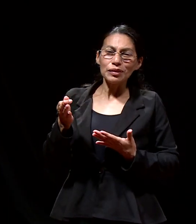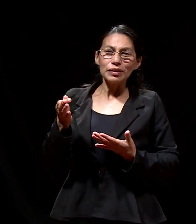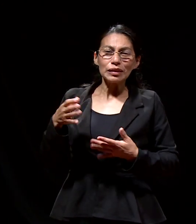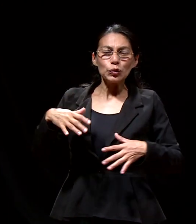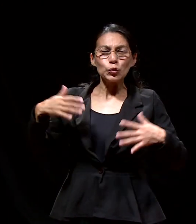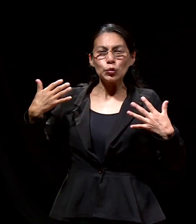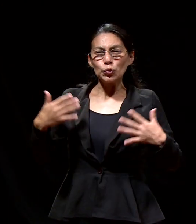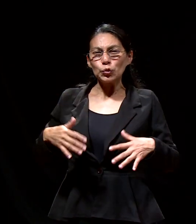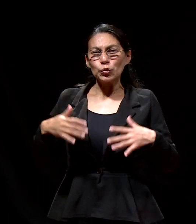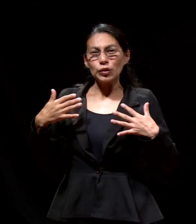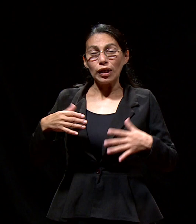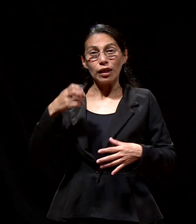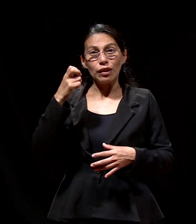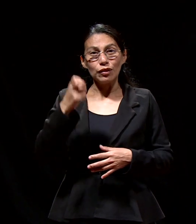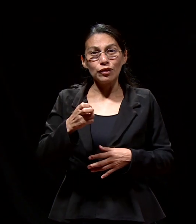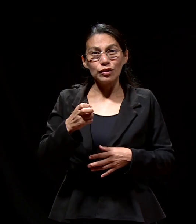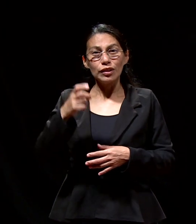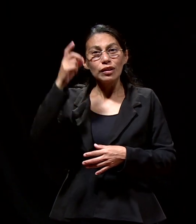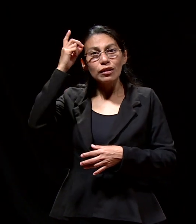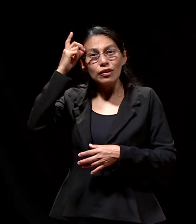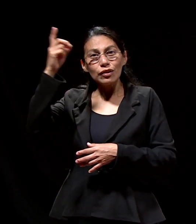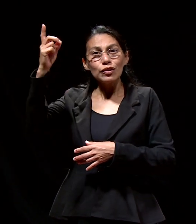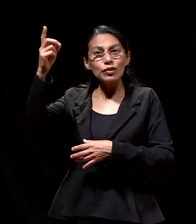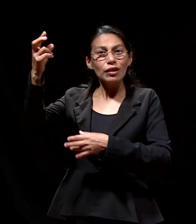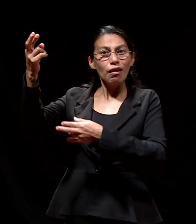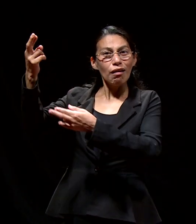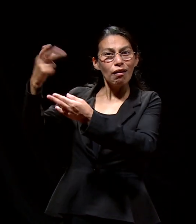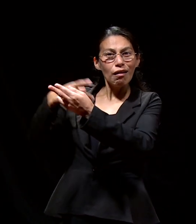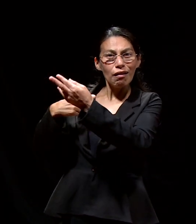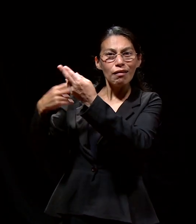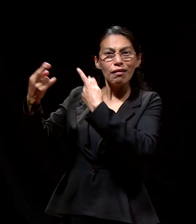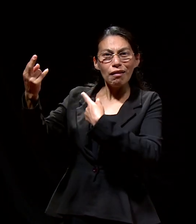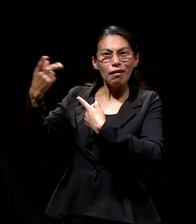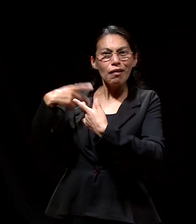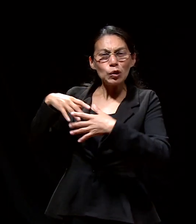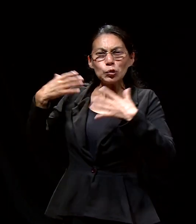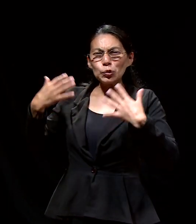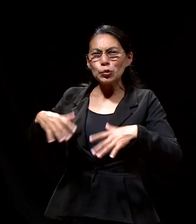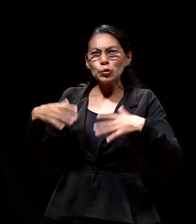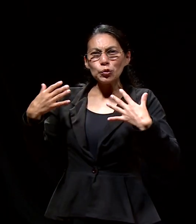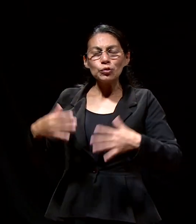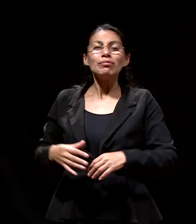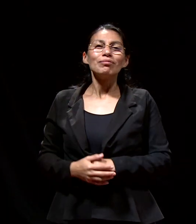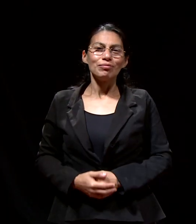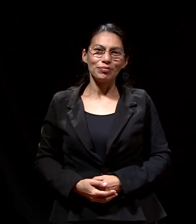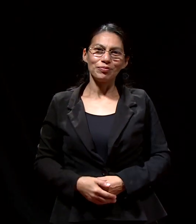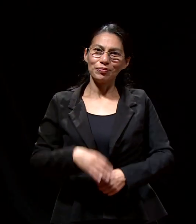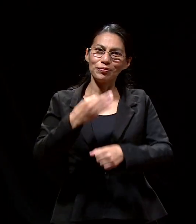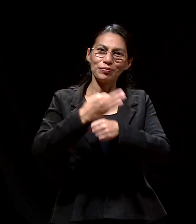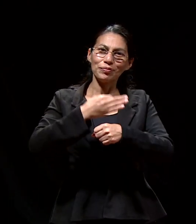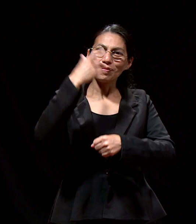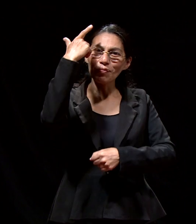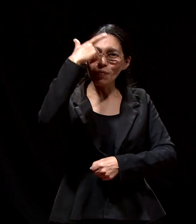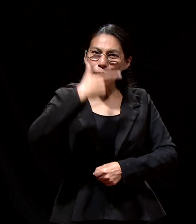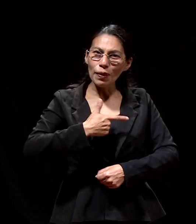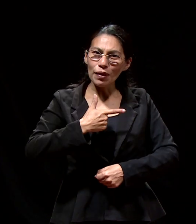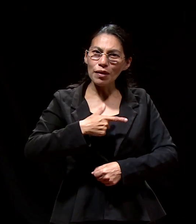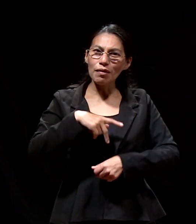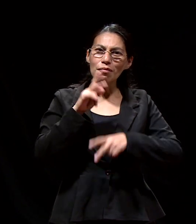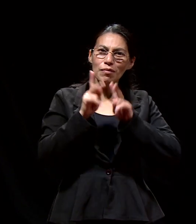infinidad de regalos de Dios esta noche vamos a platicar